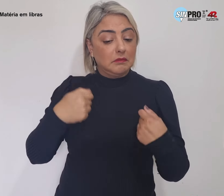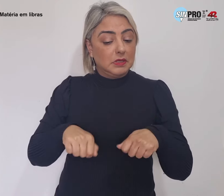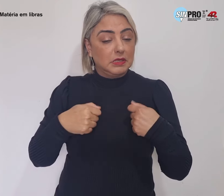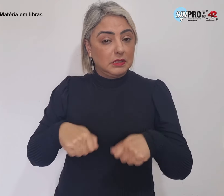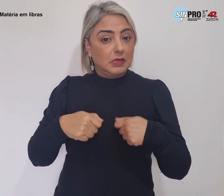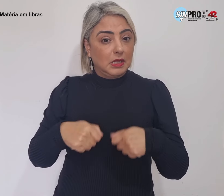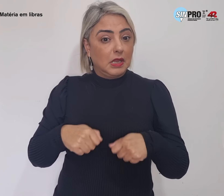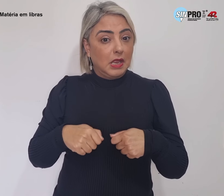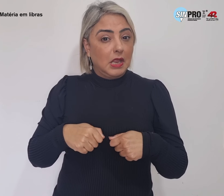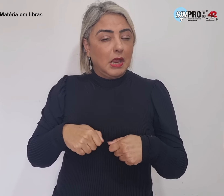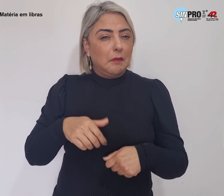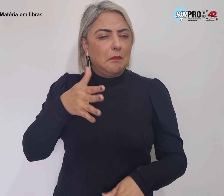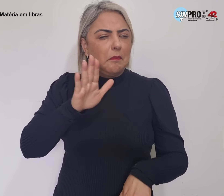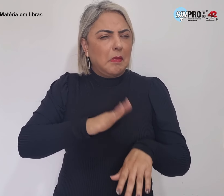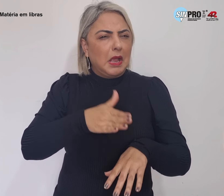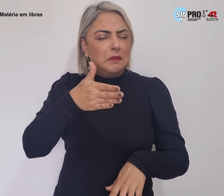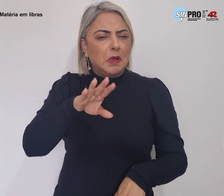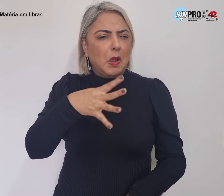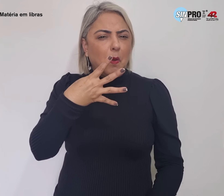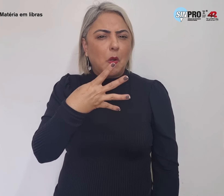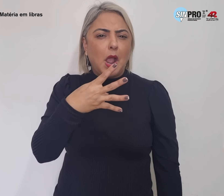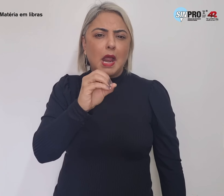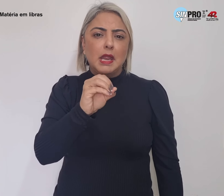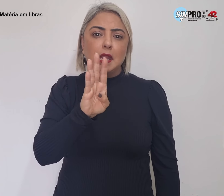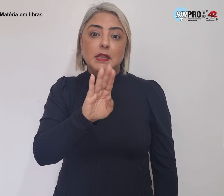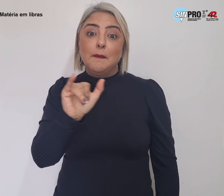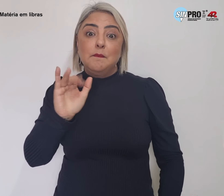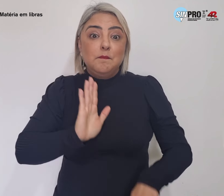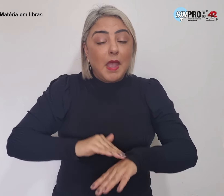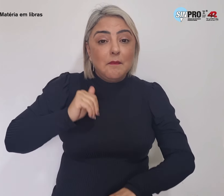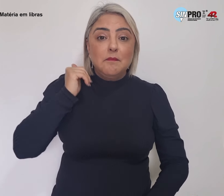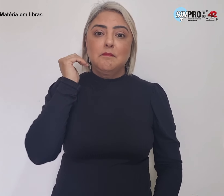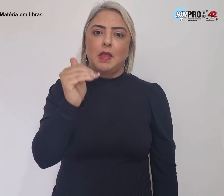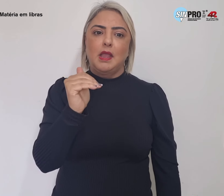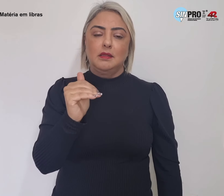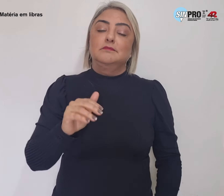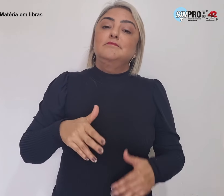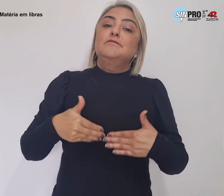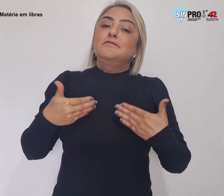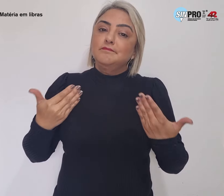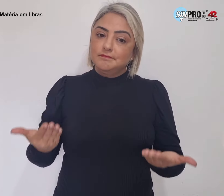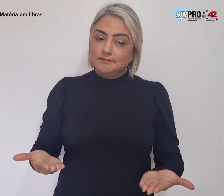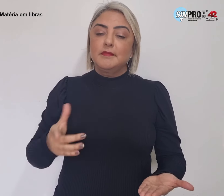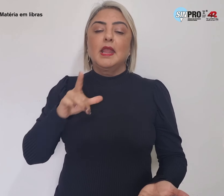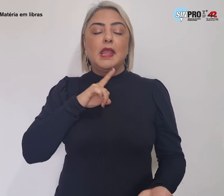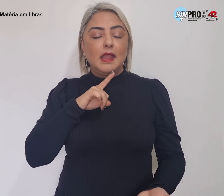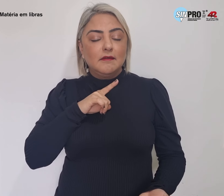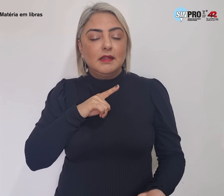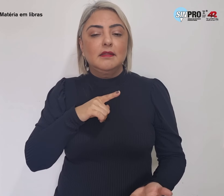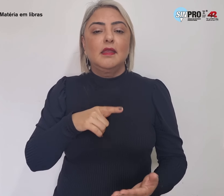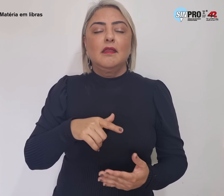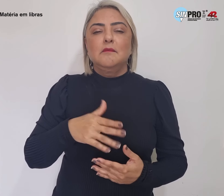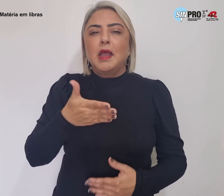em média, 40 bilhões a mais. Então, ele vai deter por volta de 50